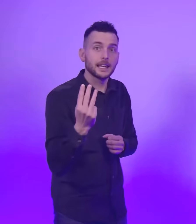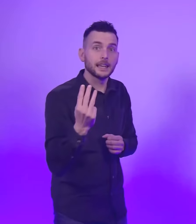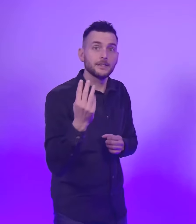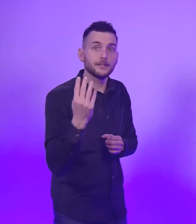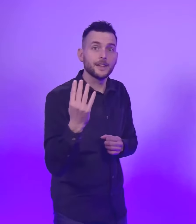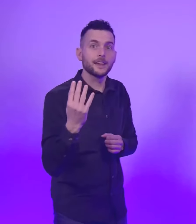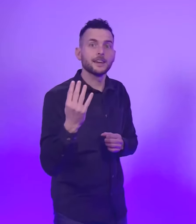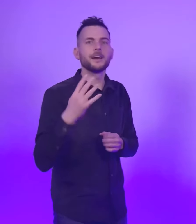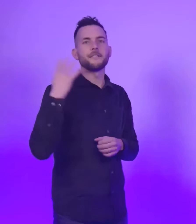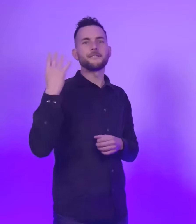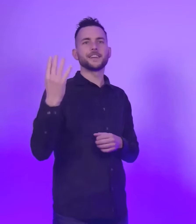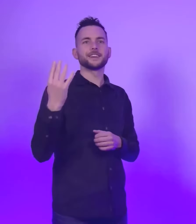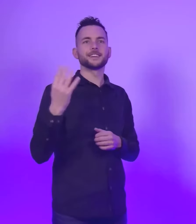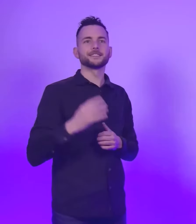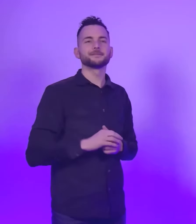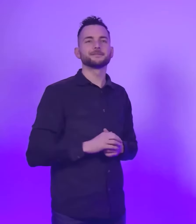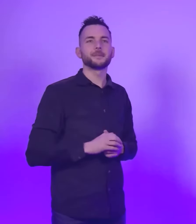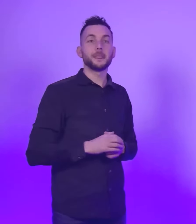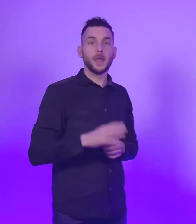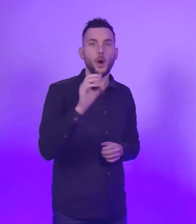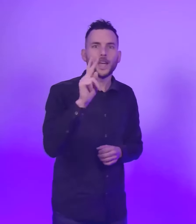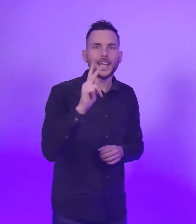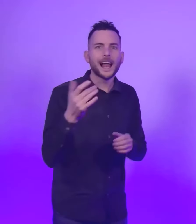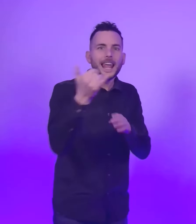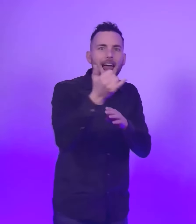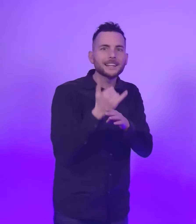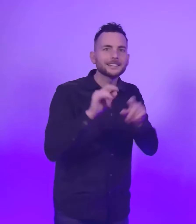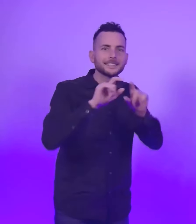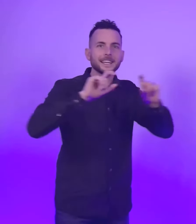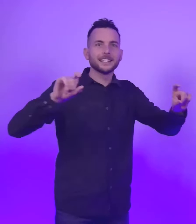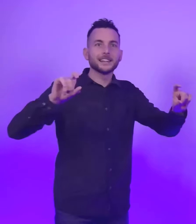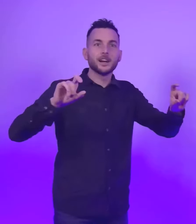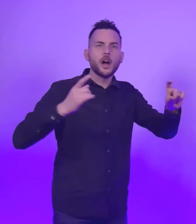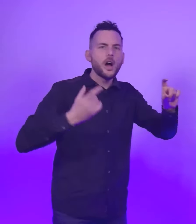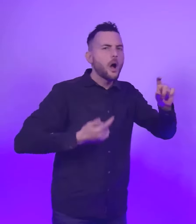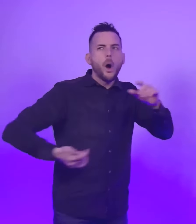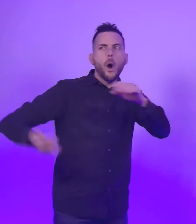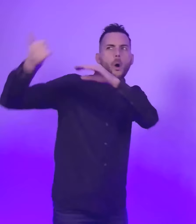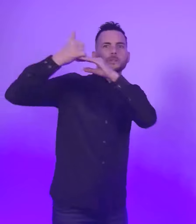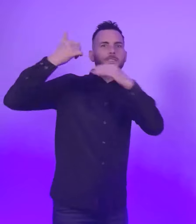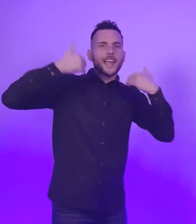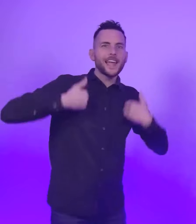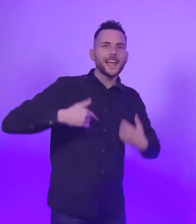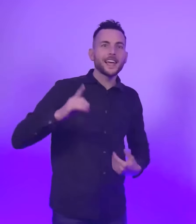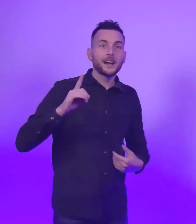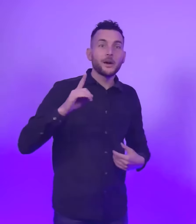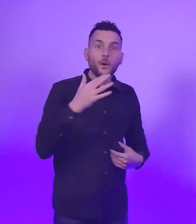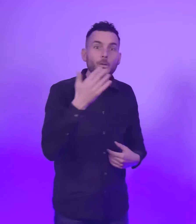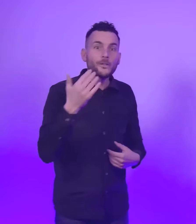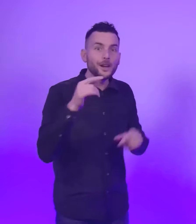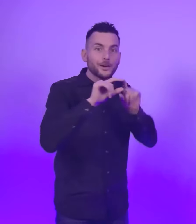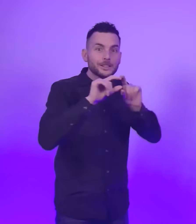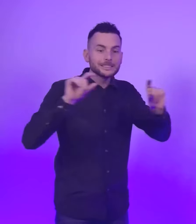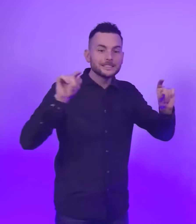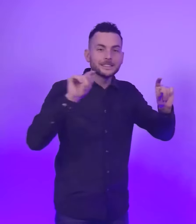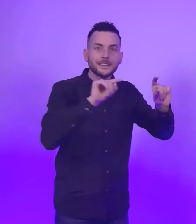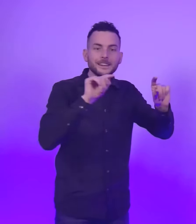4. Oh, okay. De laatste zin. Oh, allerhoogste heer. Hoeveel zitten er daarin? 1,